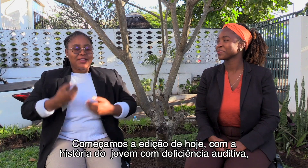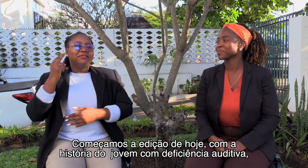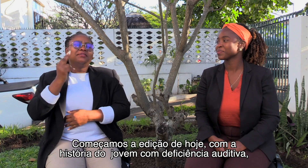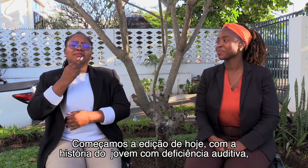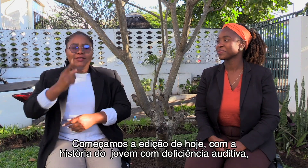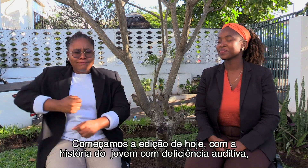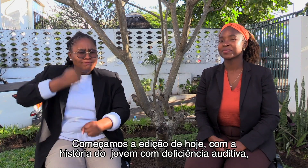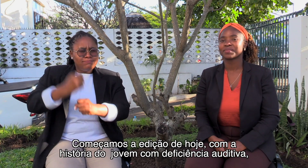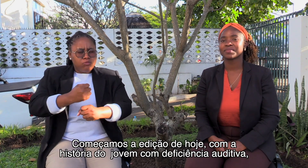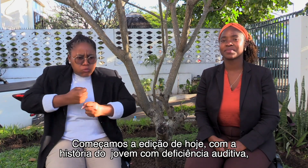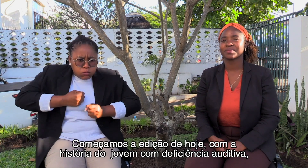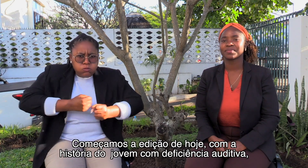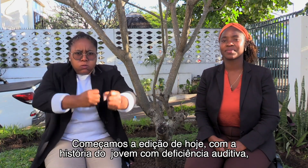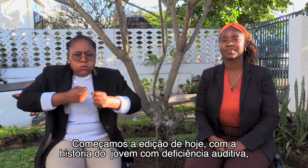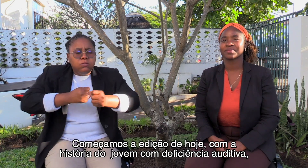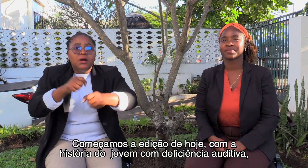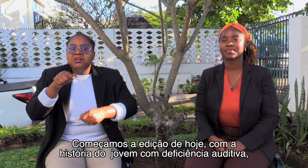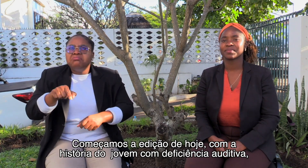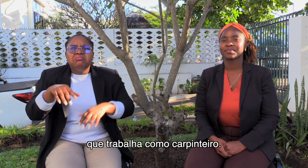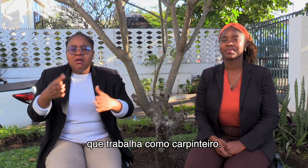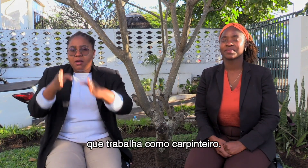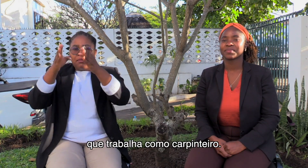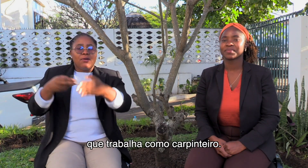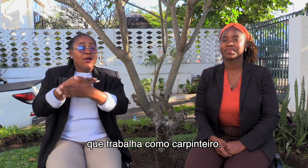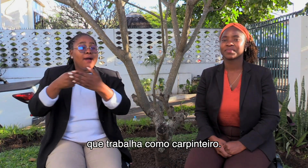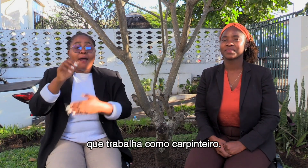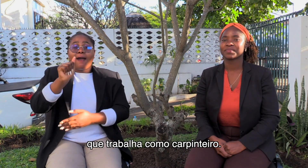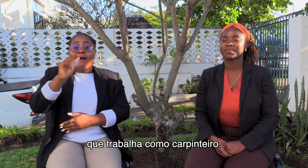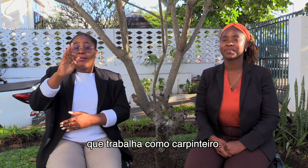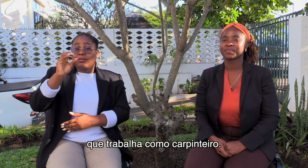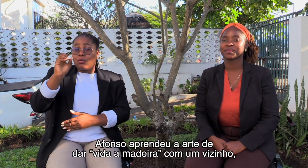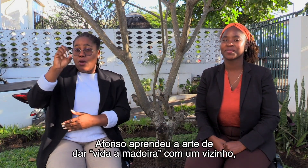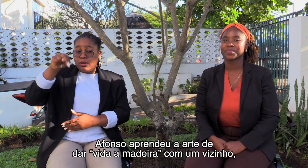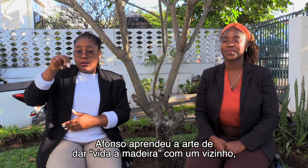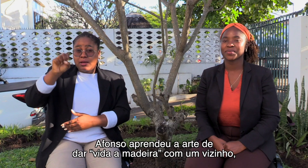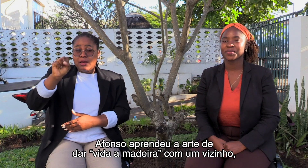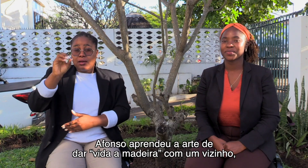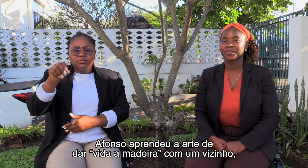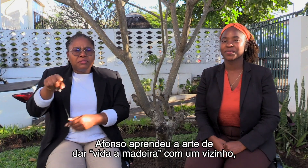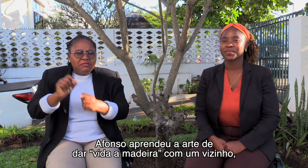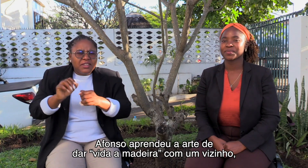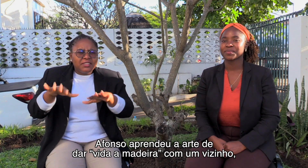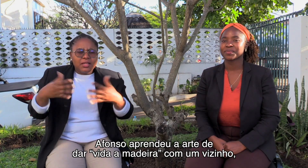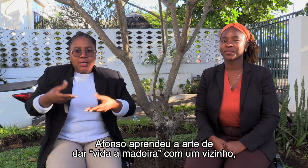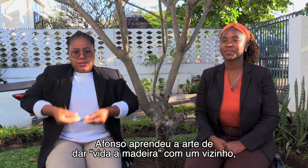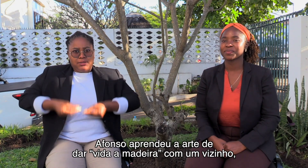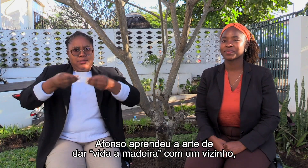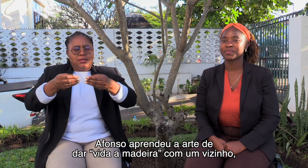história do jovem com deficiência auditiva que trabalha como carpinteiro. Afonso aprendeu a arte de dar vida à